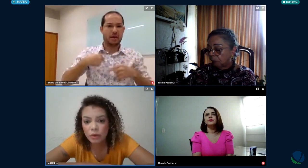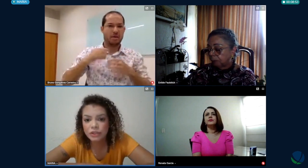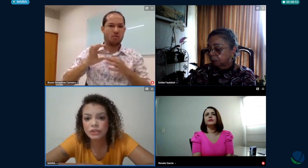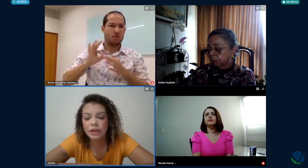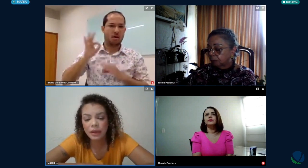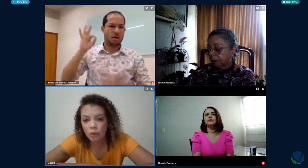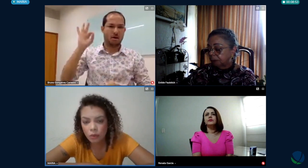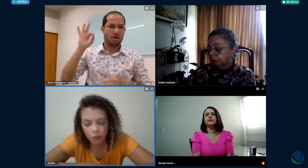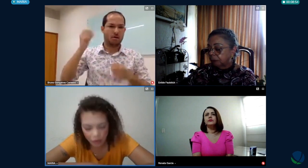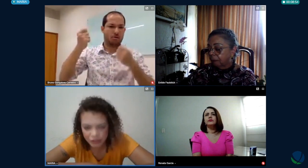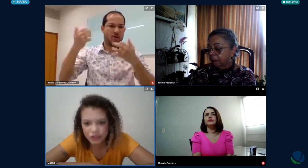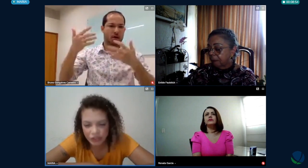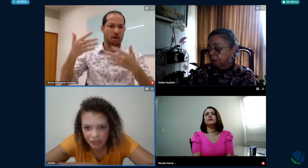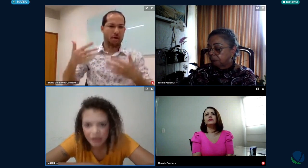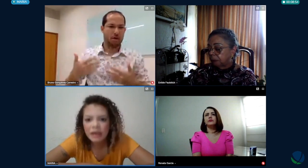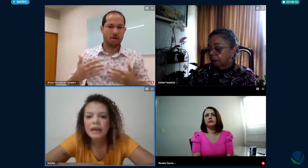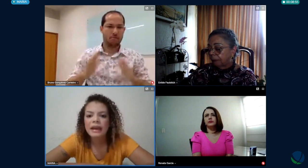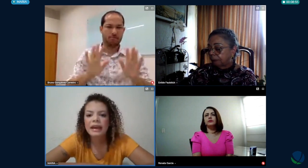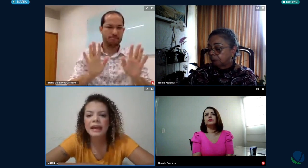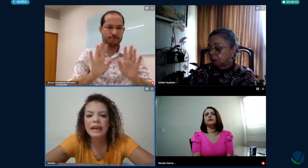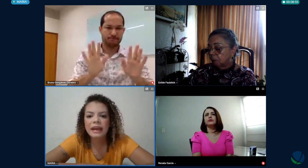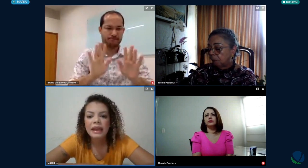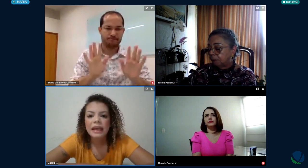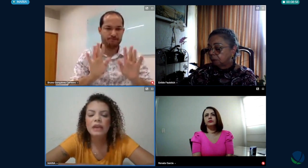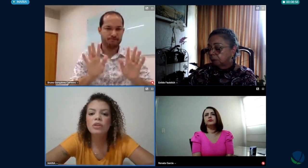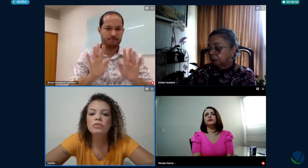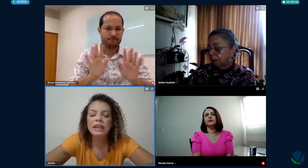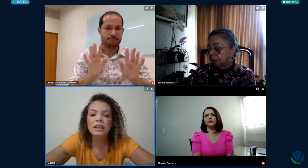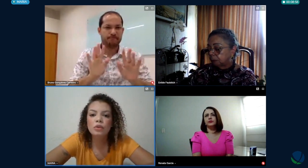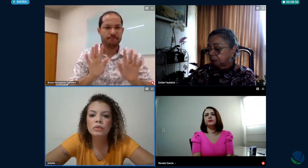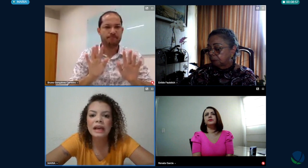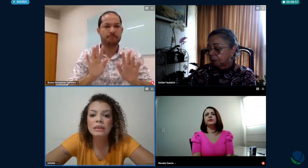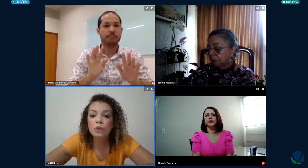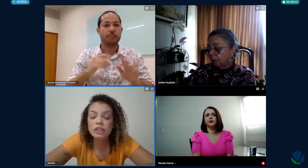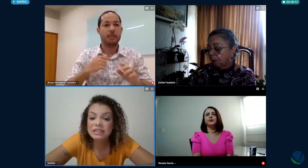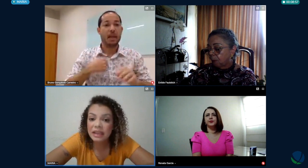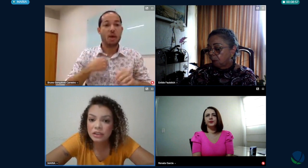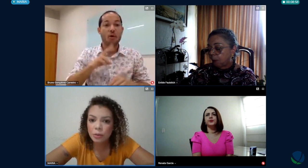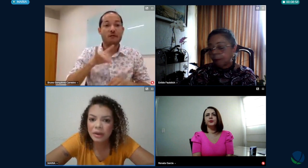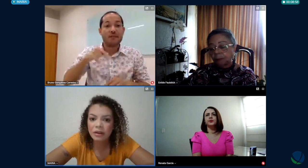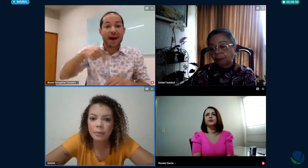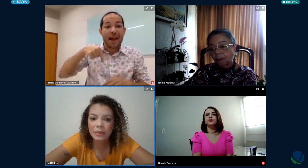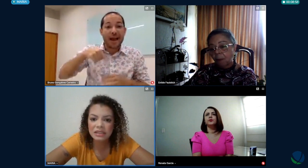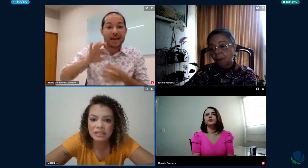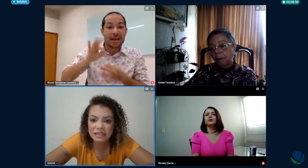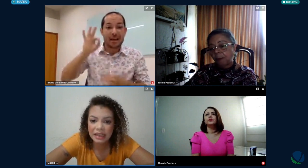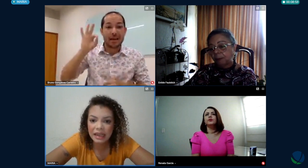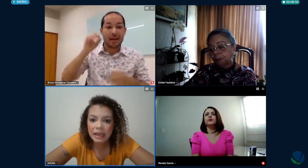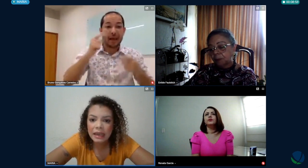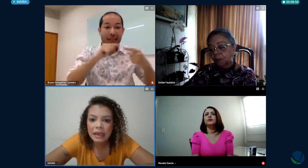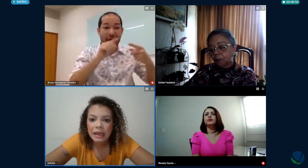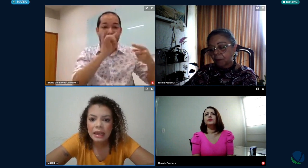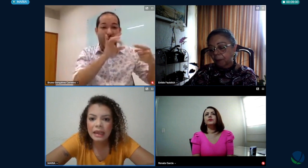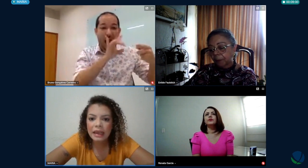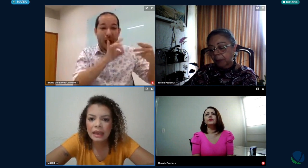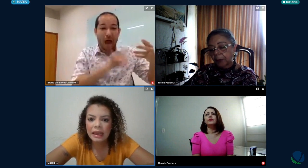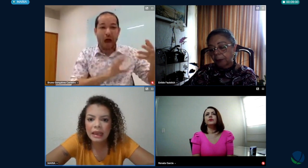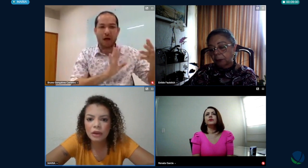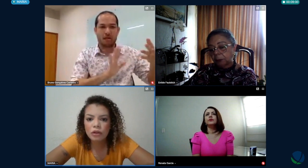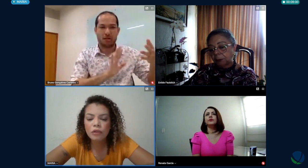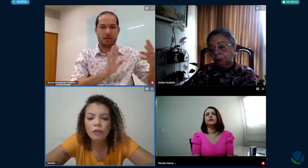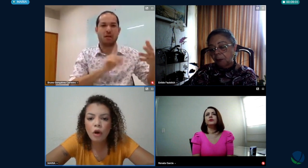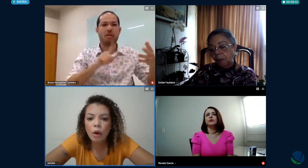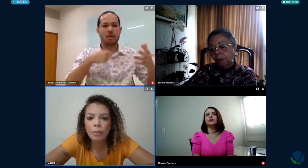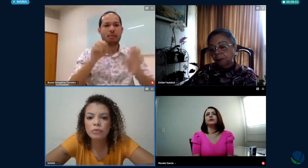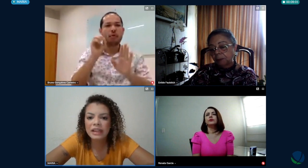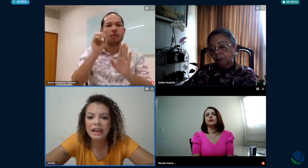necessário recorrigir. Eu não tenho nada muito extenso para dizer,